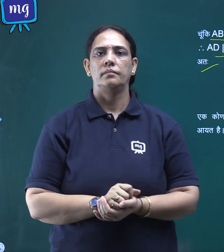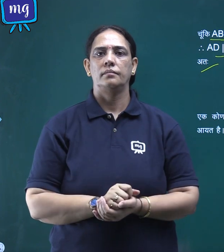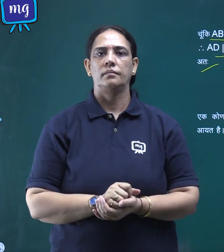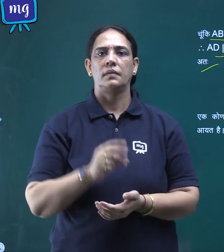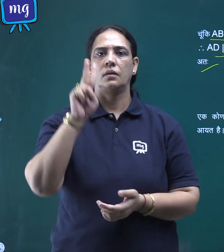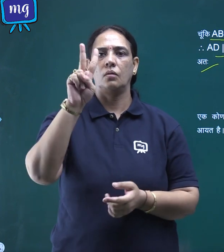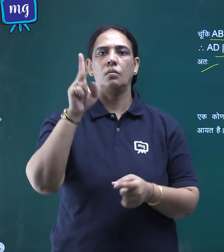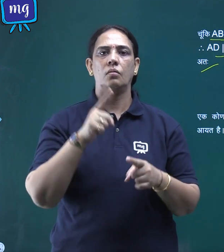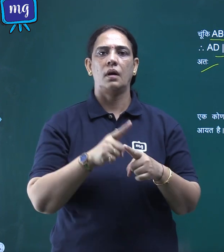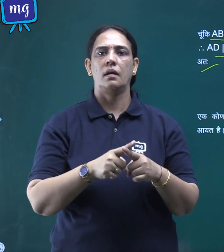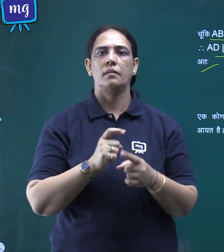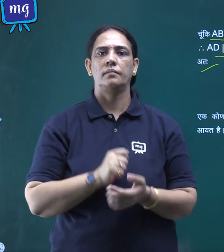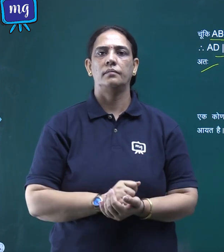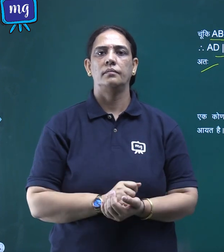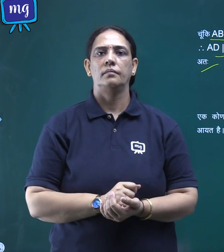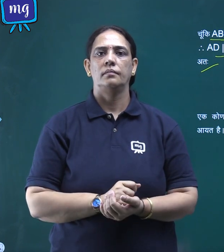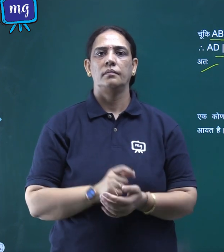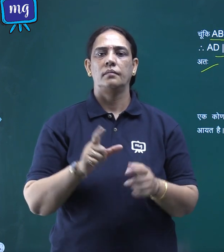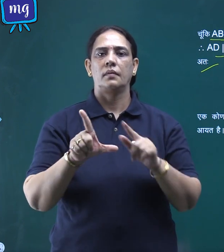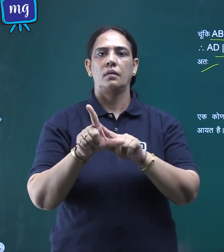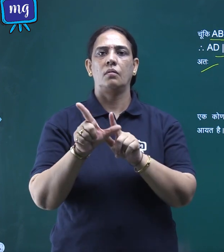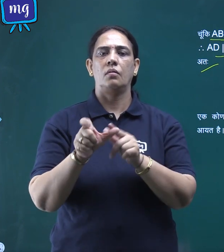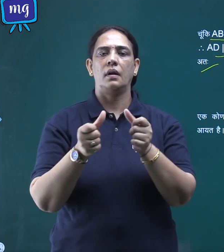दो गुणा कोण ए